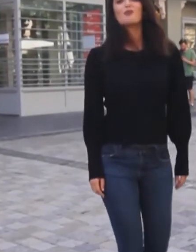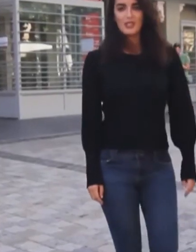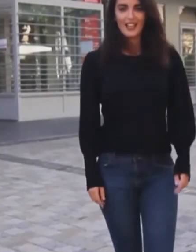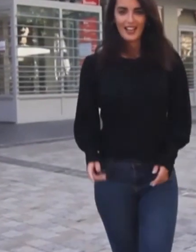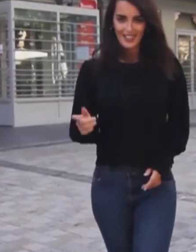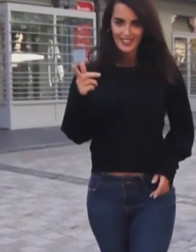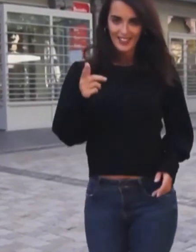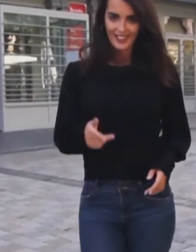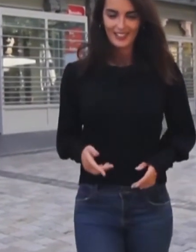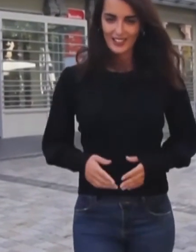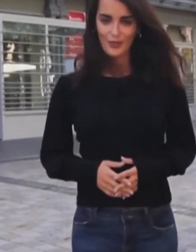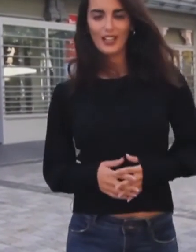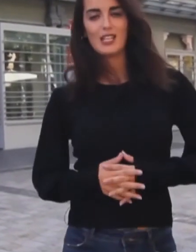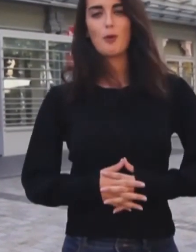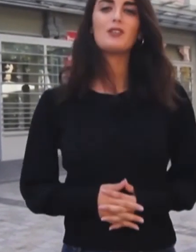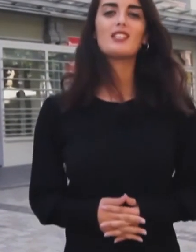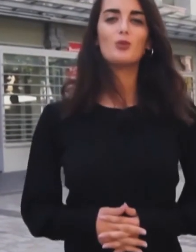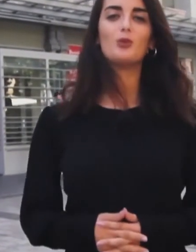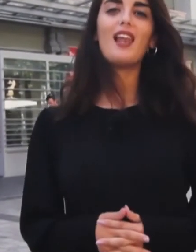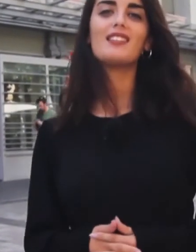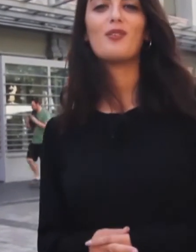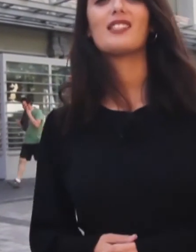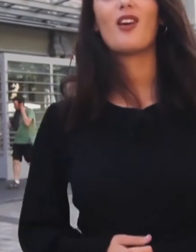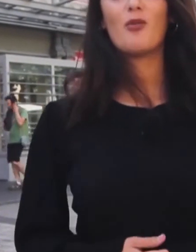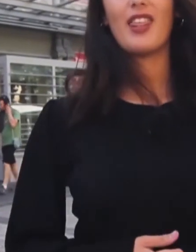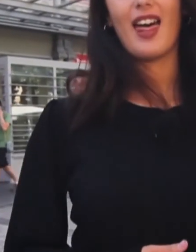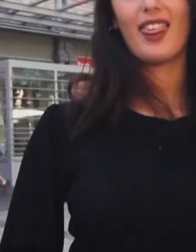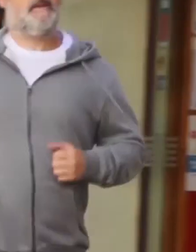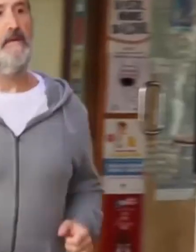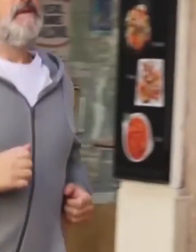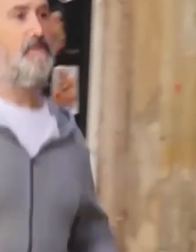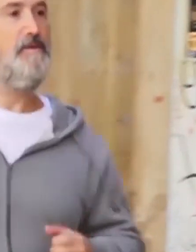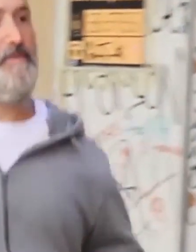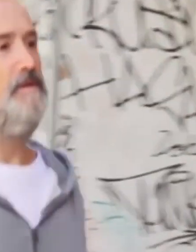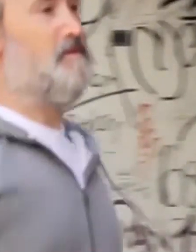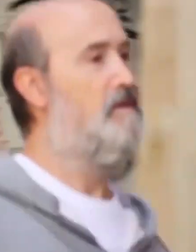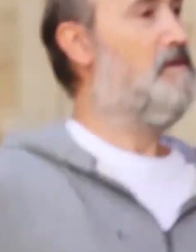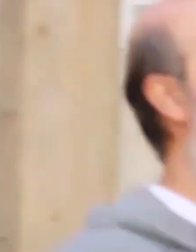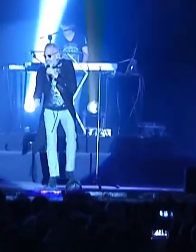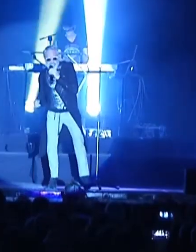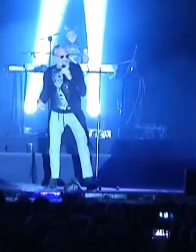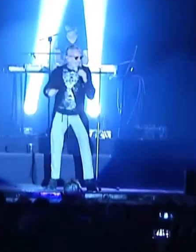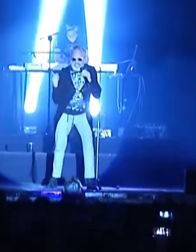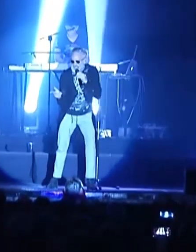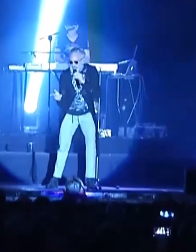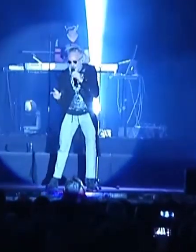Con toda la música, el cine, el teatro y las propuestas culturales de nuestra comunidad.